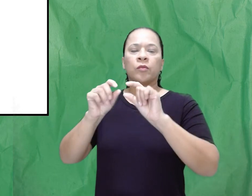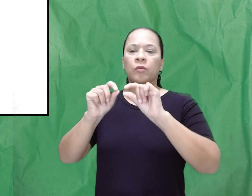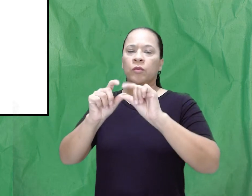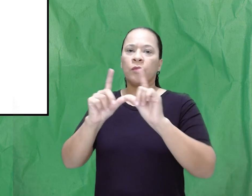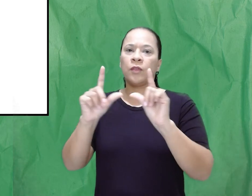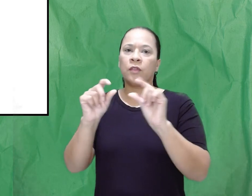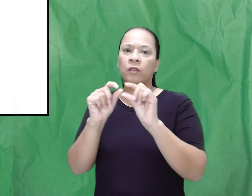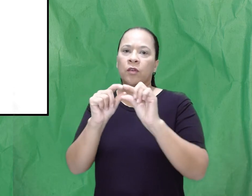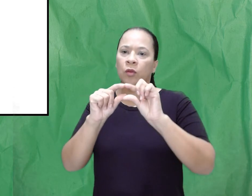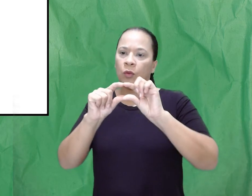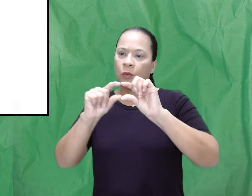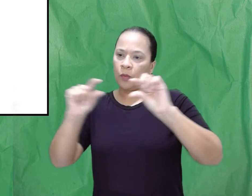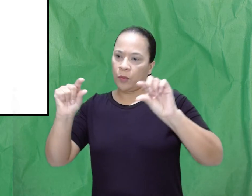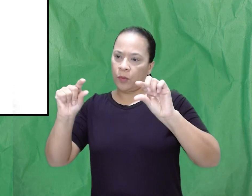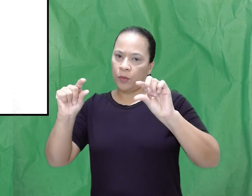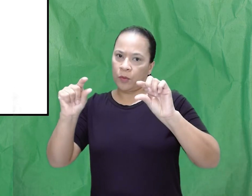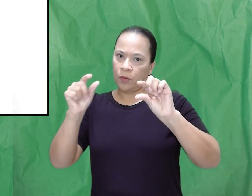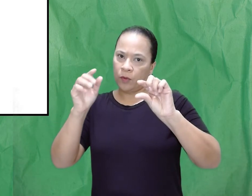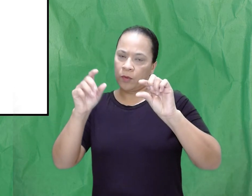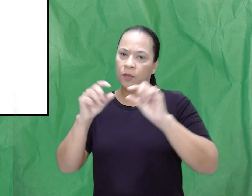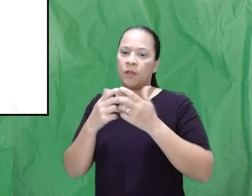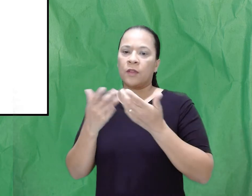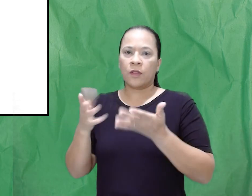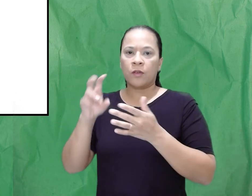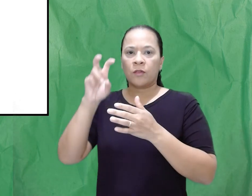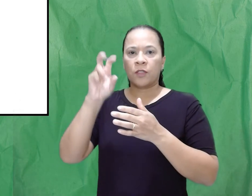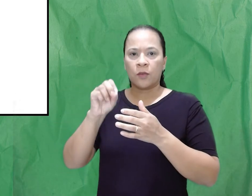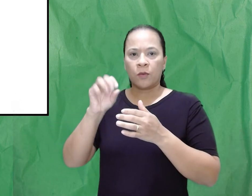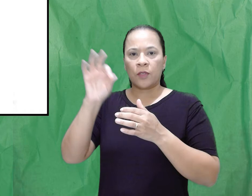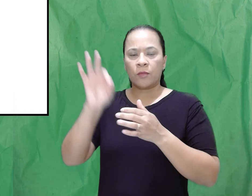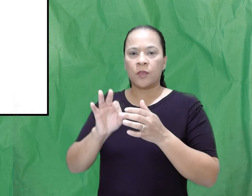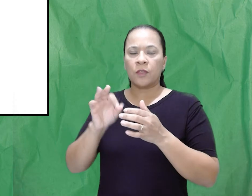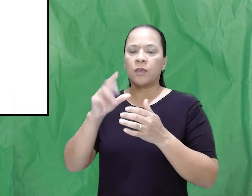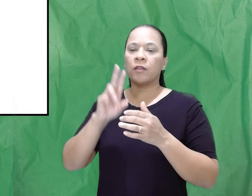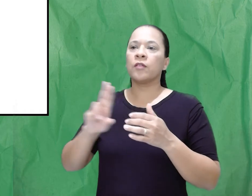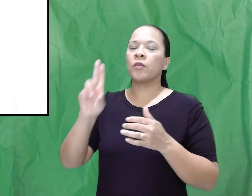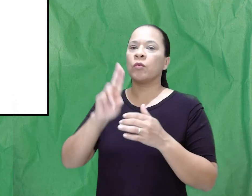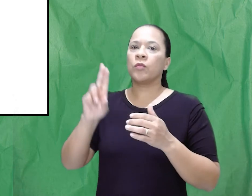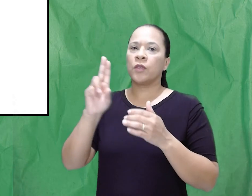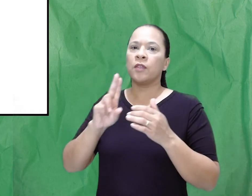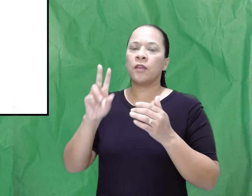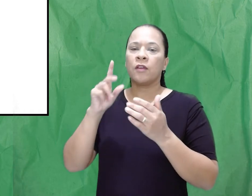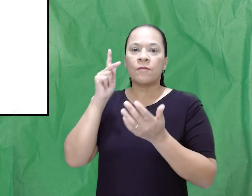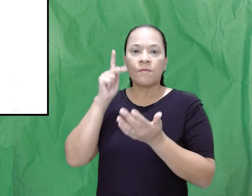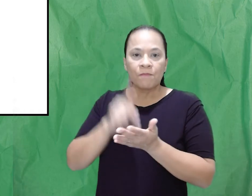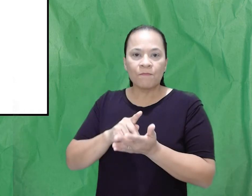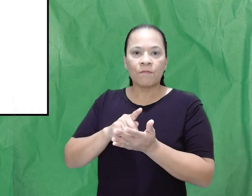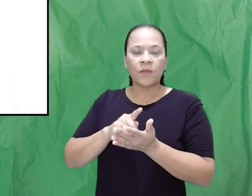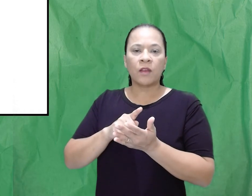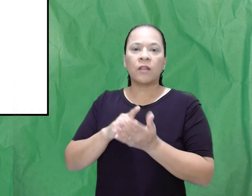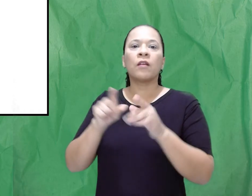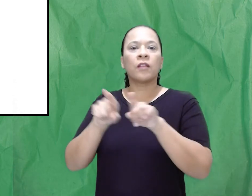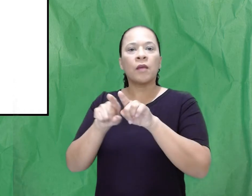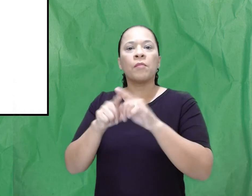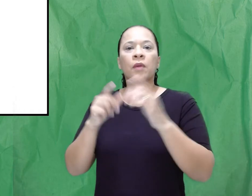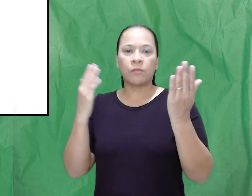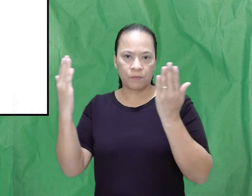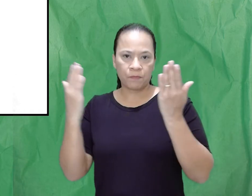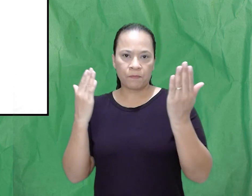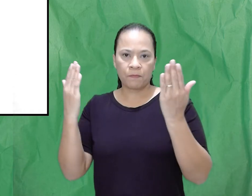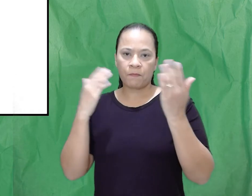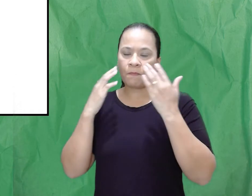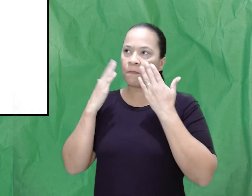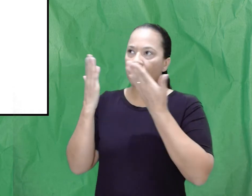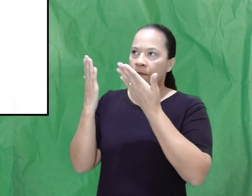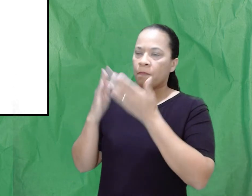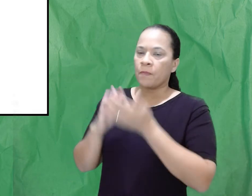exemplos de utilizando medida relativa e absoluta. Absoluta e relativa. Agora vamos exemplificar a utilização